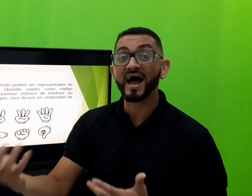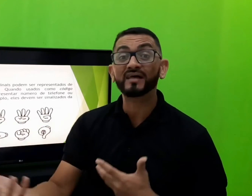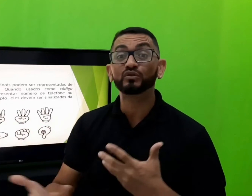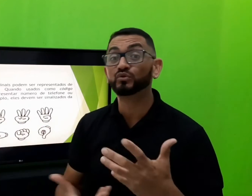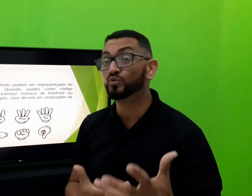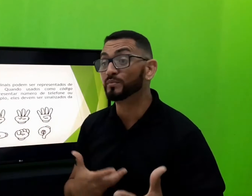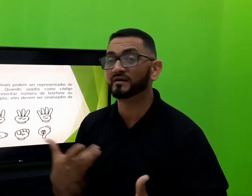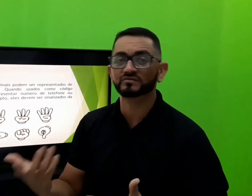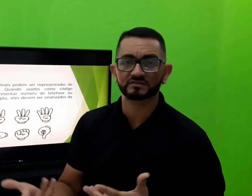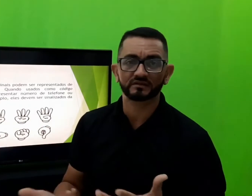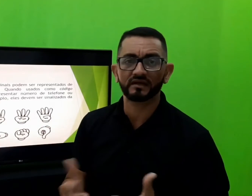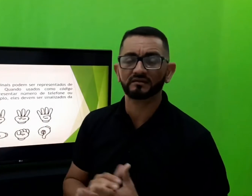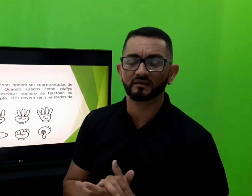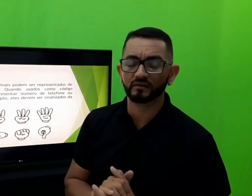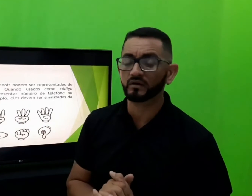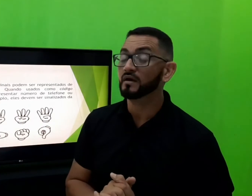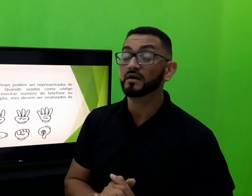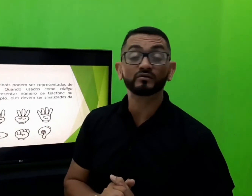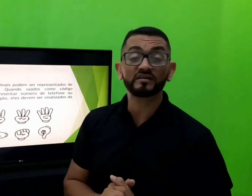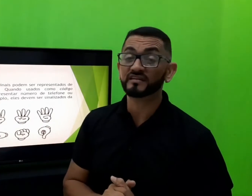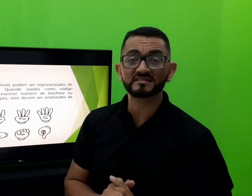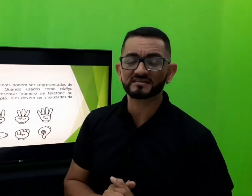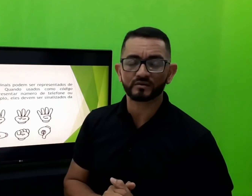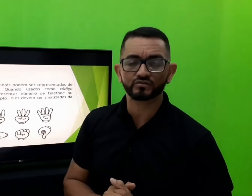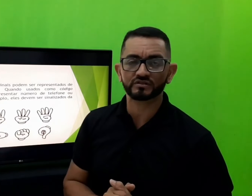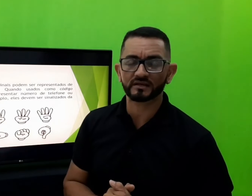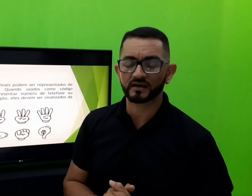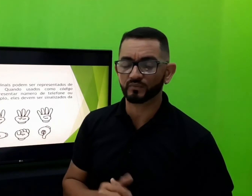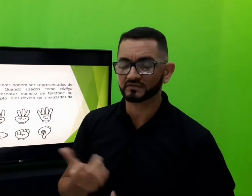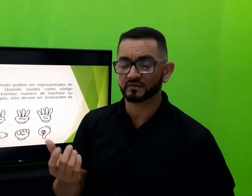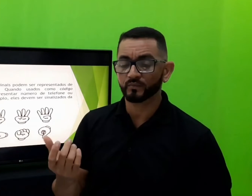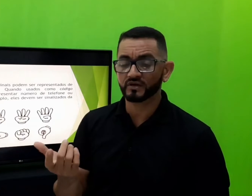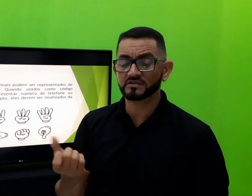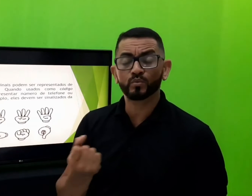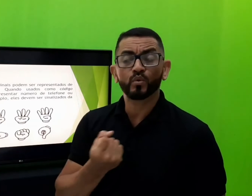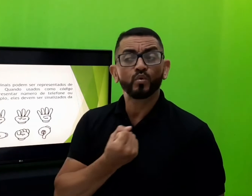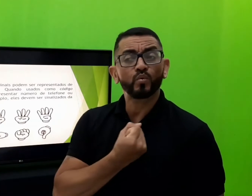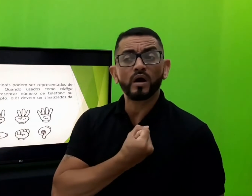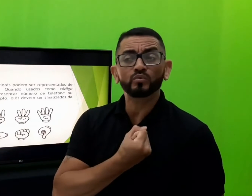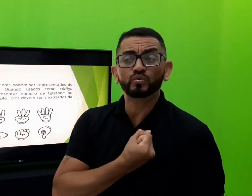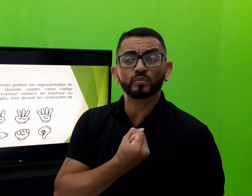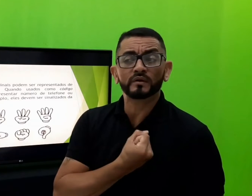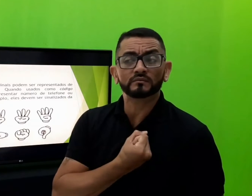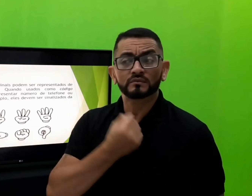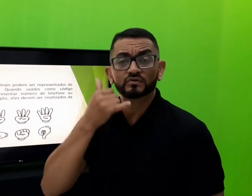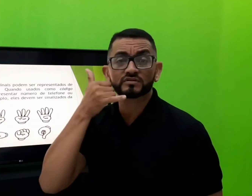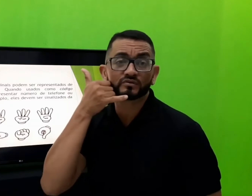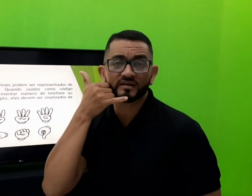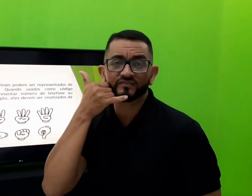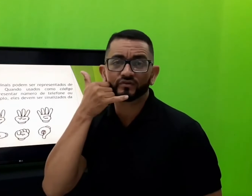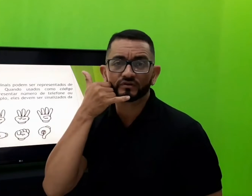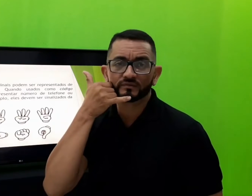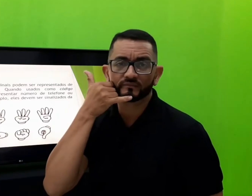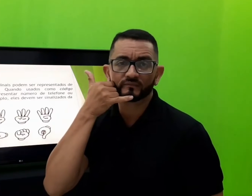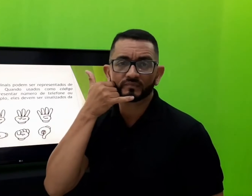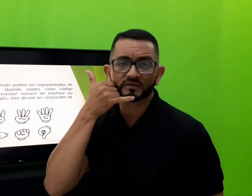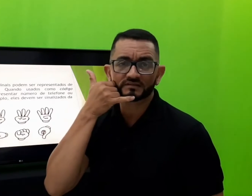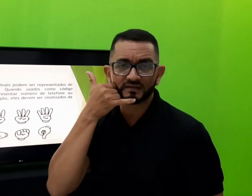a números, entendeu? Eu tenho que dar essa sacudida na cabeça. Por exemplo, qual é o número do seu telefone?